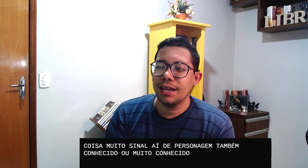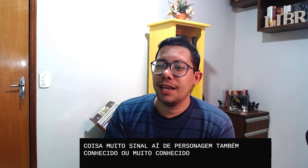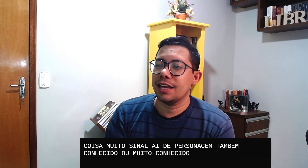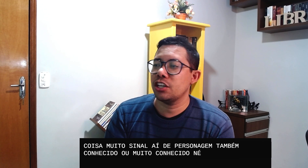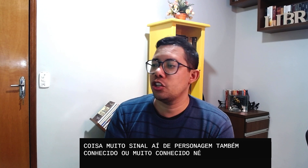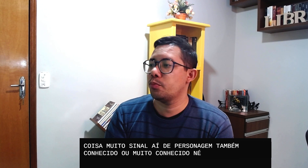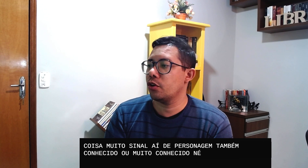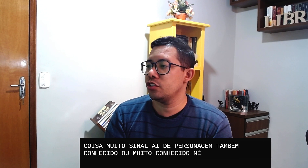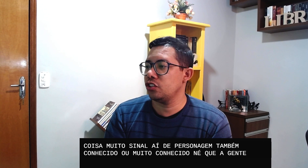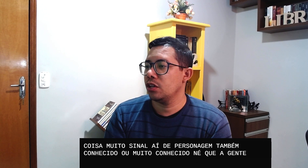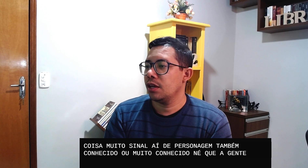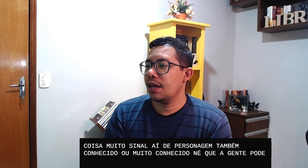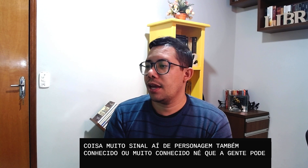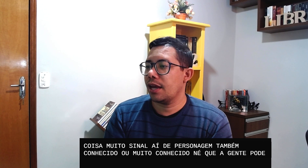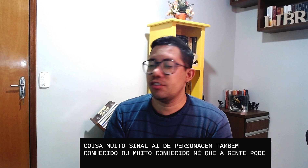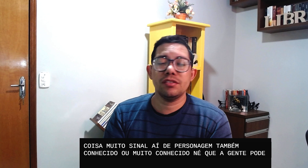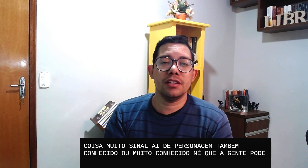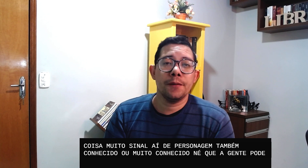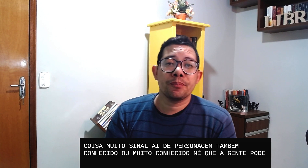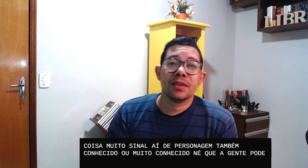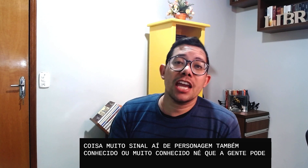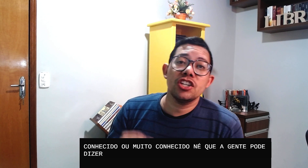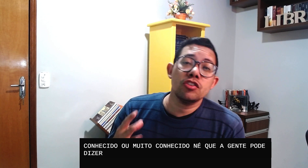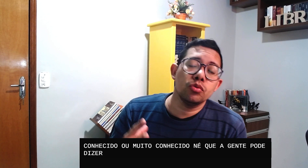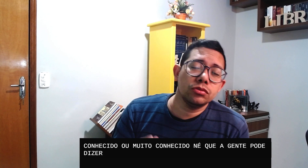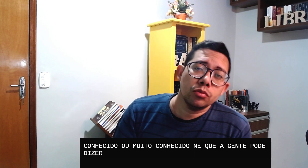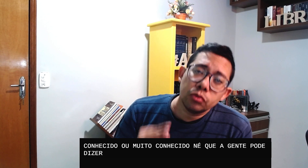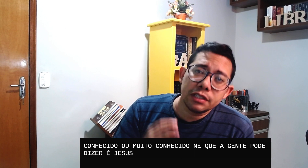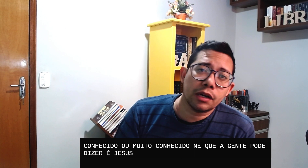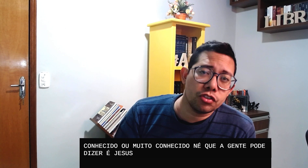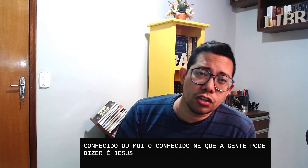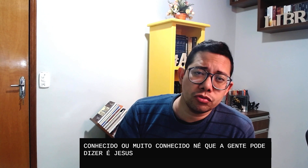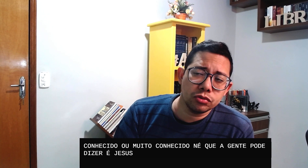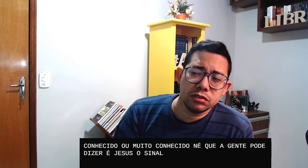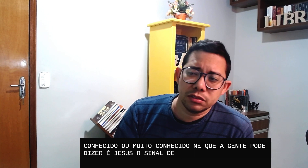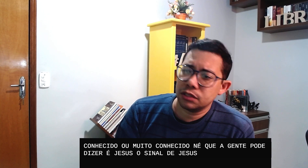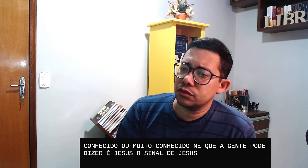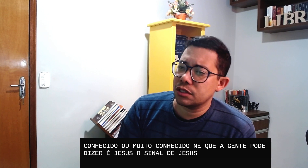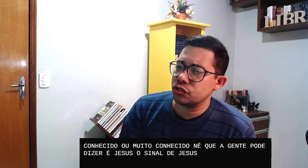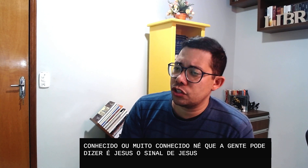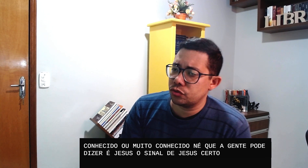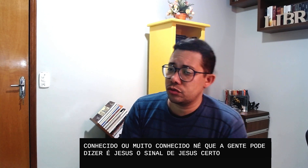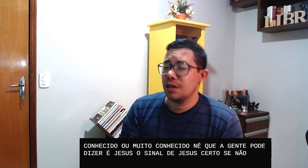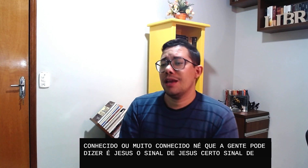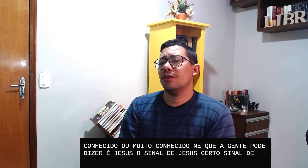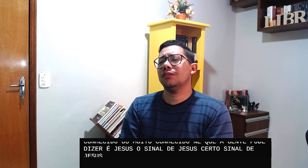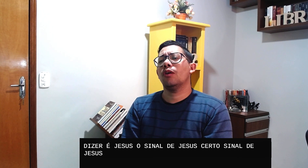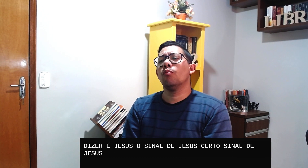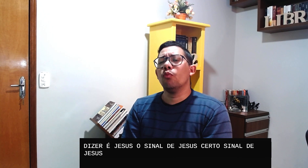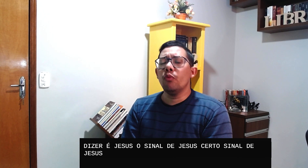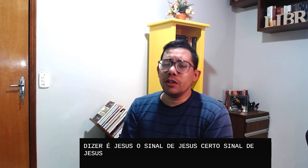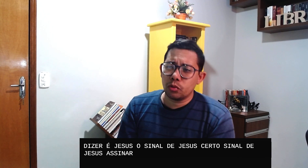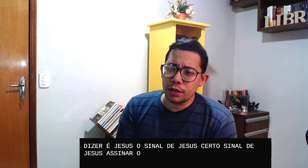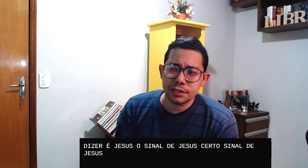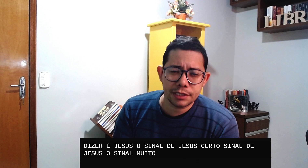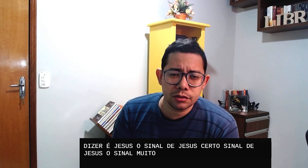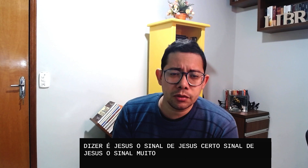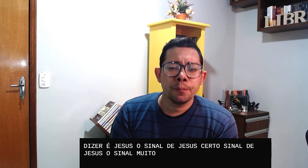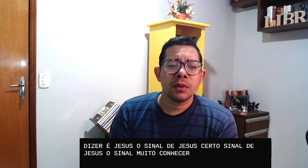que a gente pode dizer, é Jesus. O sinal de Jesus, certo? O sinal de Jesus. É um sinal muito conhecido e